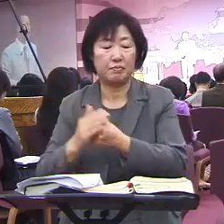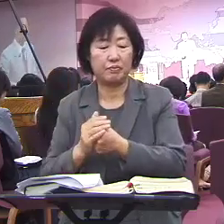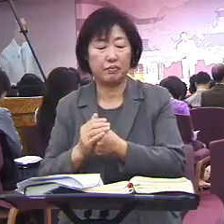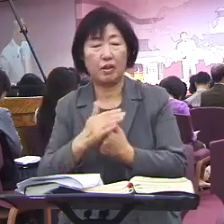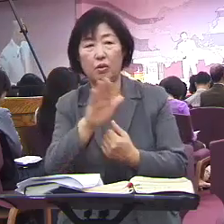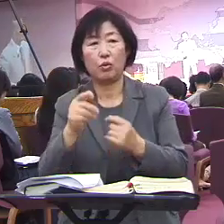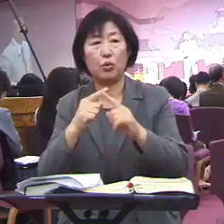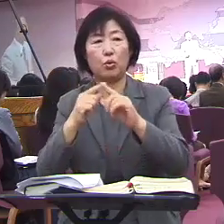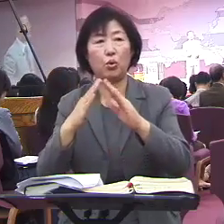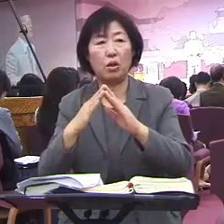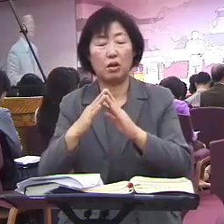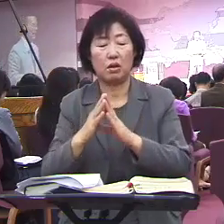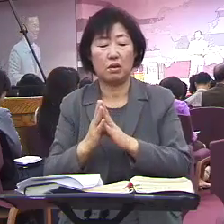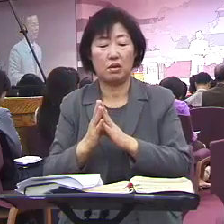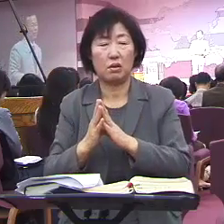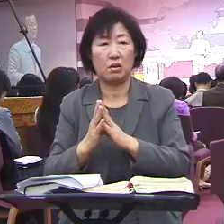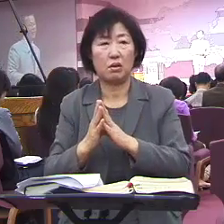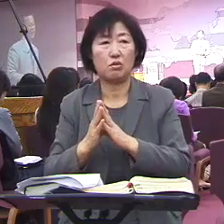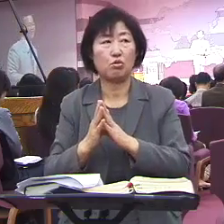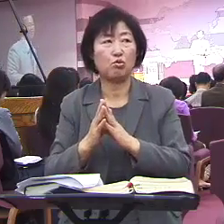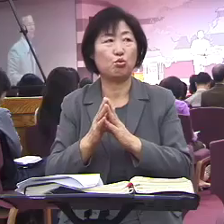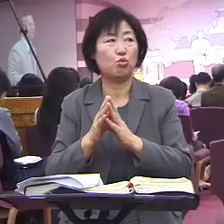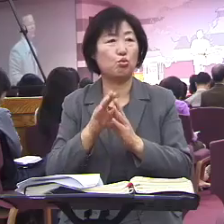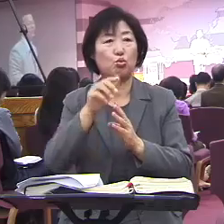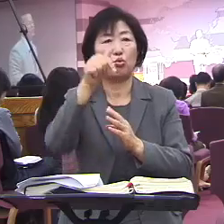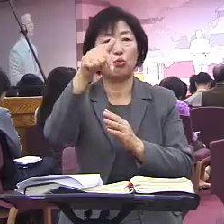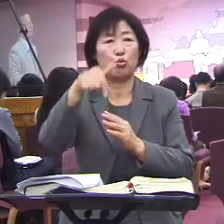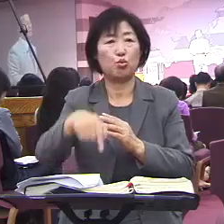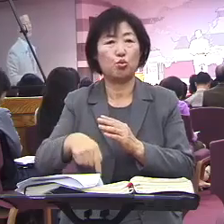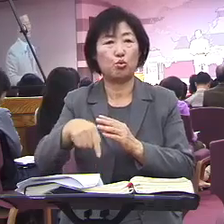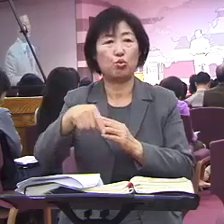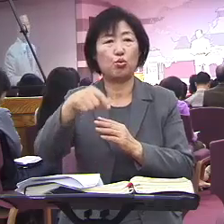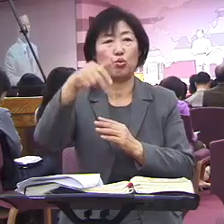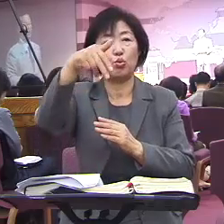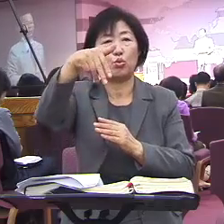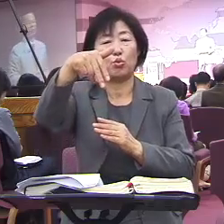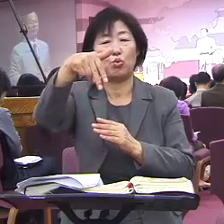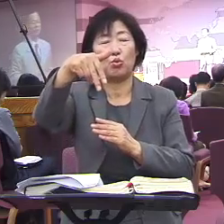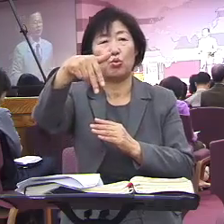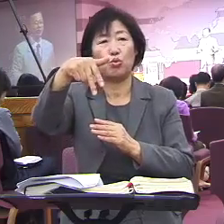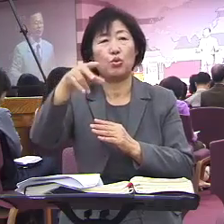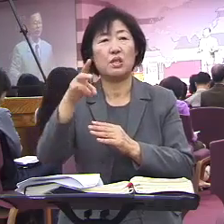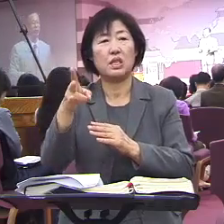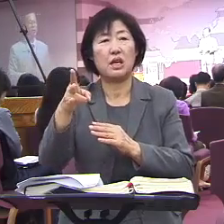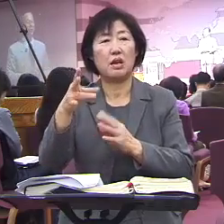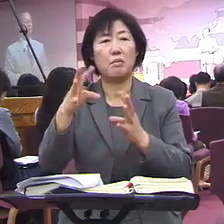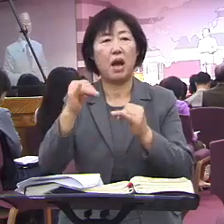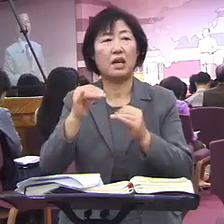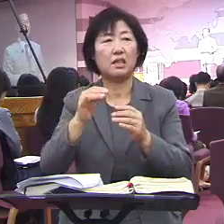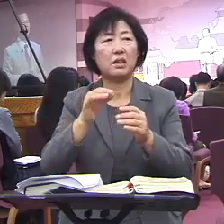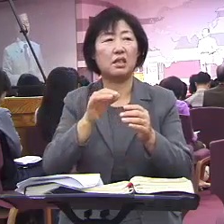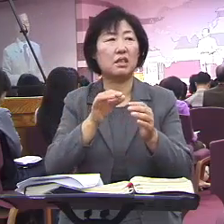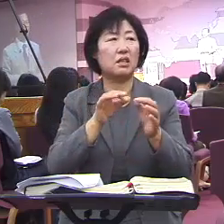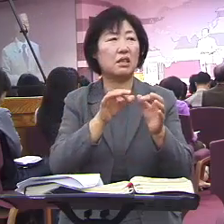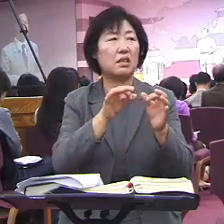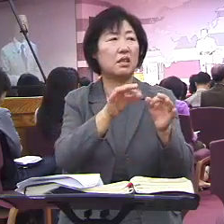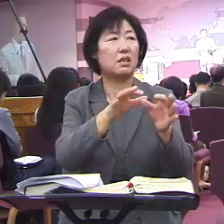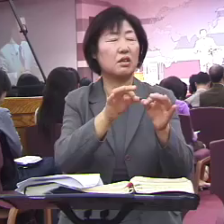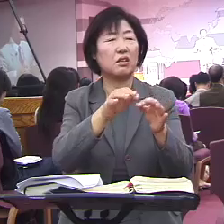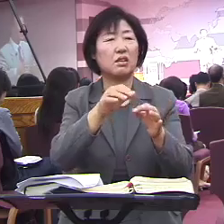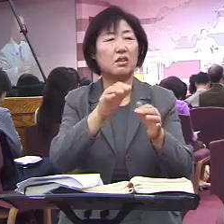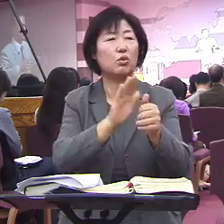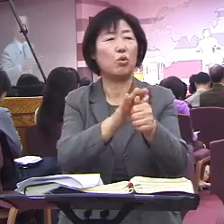그래서 우리 교회가 금년에 좀 구제를 많이 해야 됩니다. 금년에 이따가 공동의회 그 예결사에서 보시겠지.